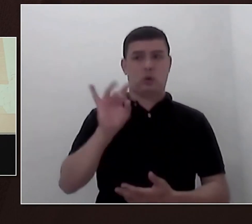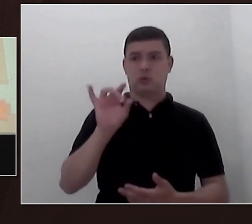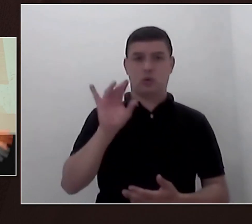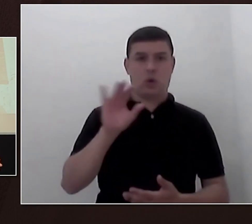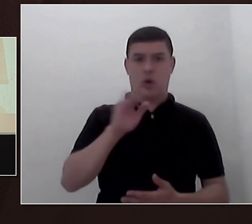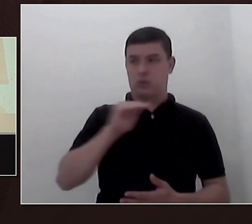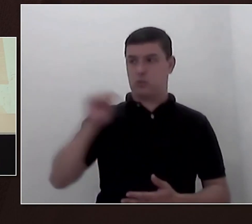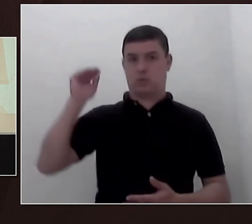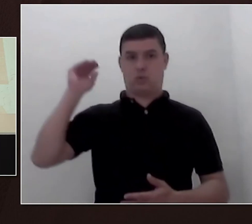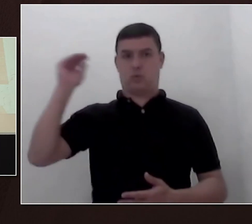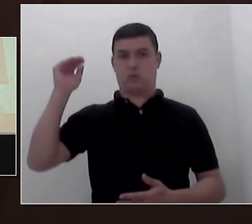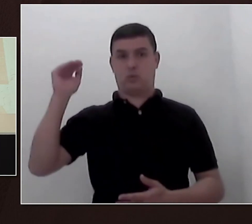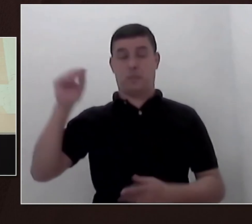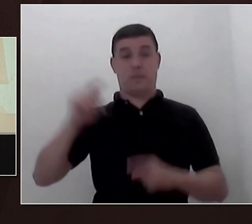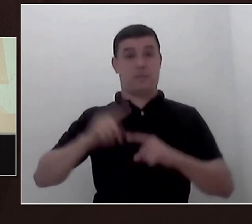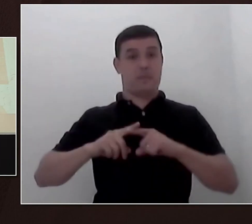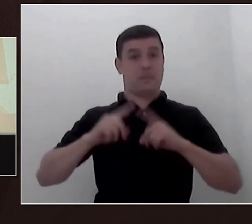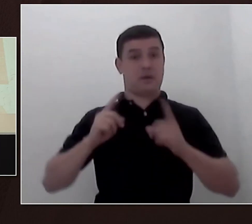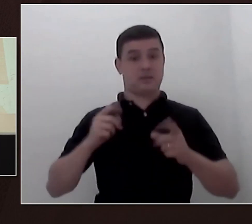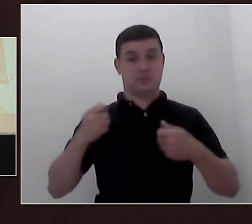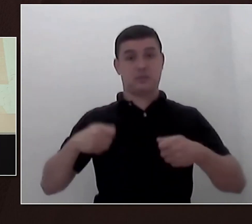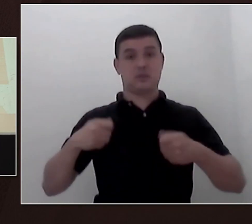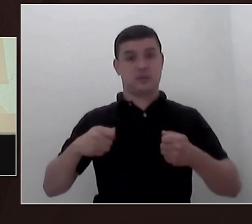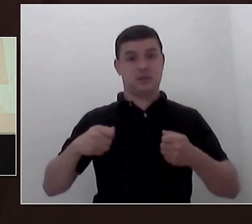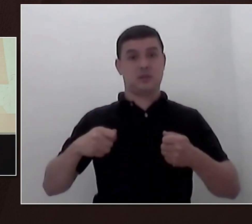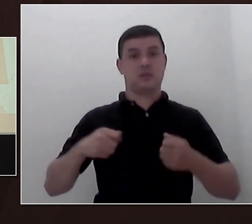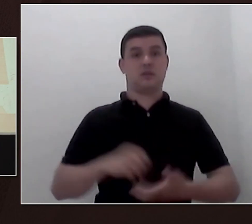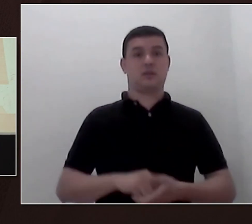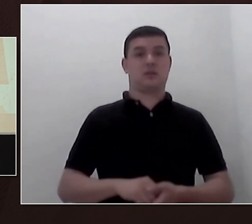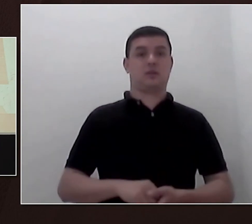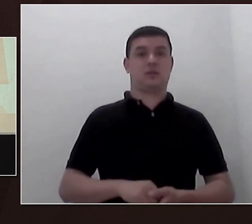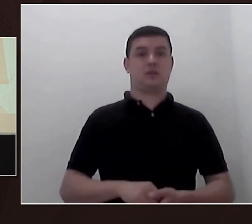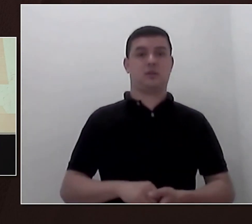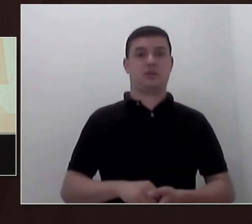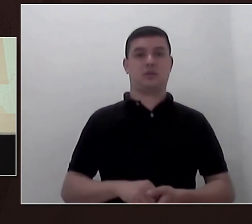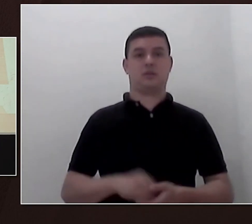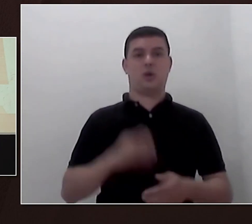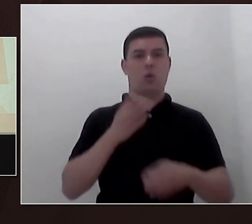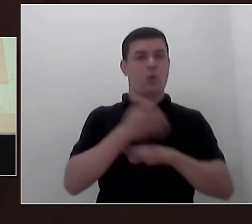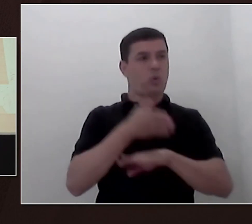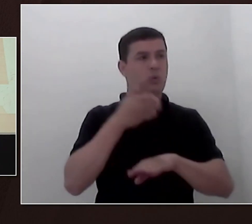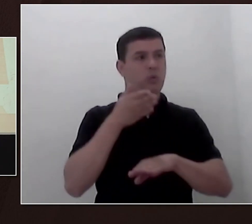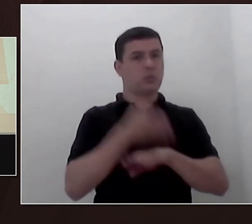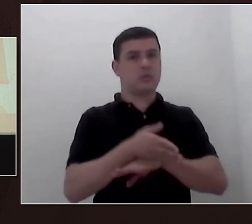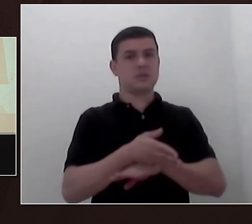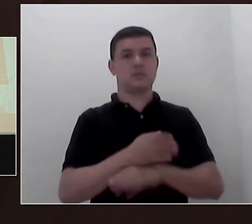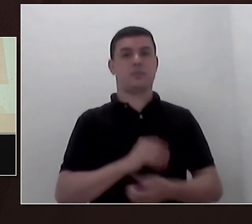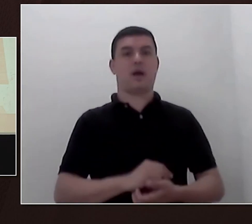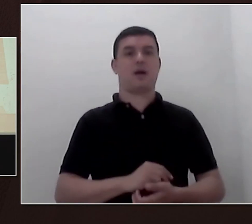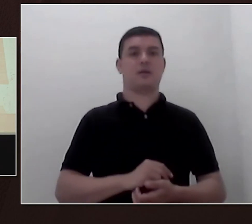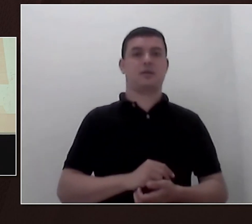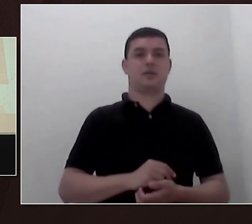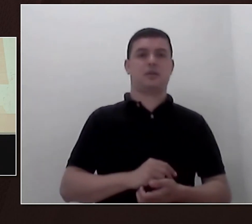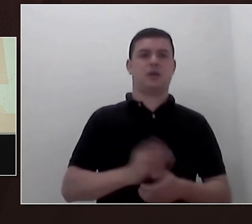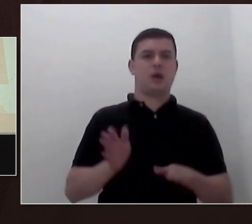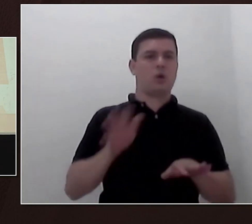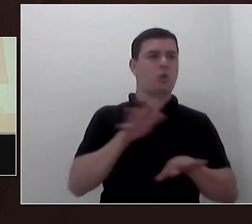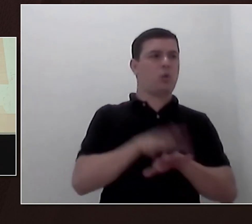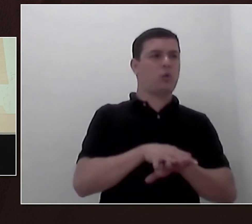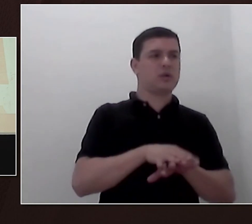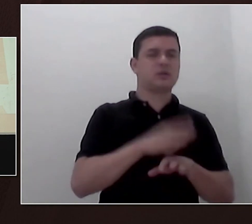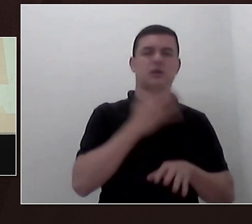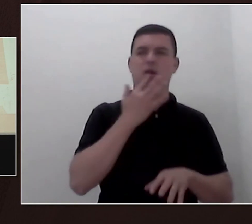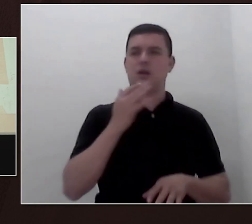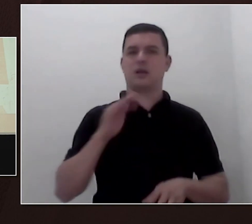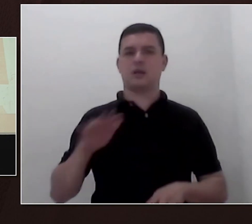Toda a igreja, irmãos, vamos nos envolver. Vamos viver a vida da igreja intensamente nessa era final. Porque a batalha vem aí,